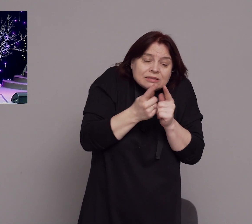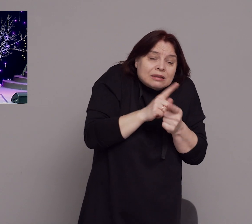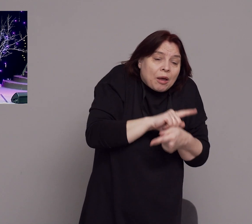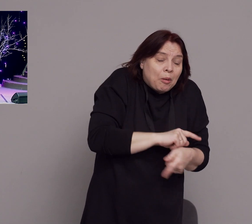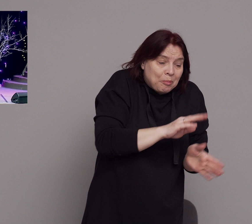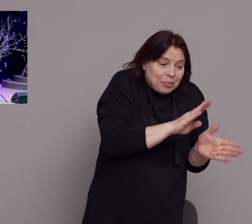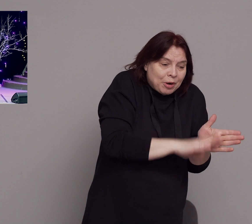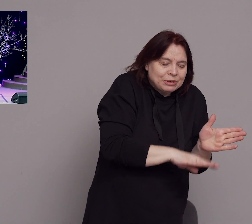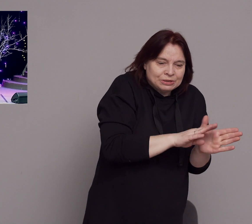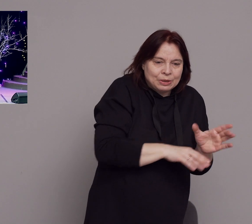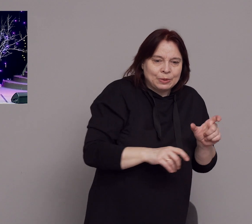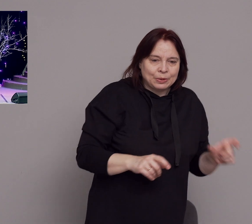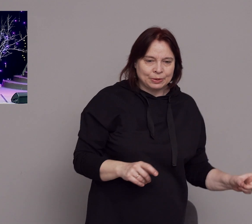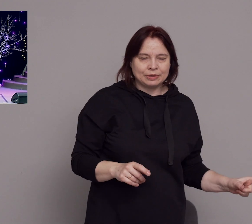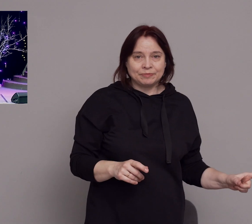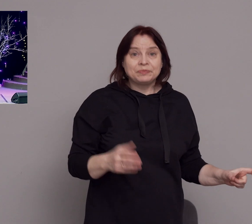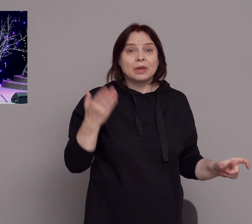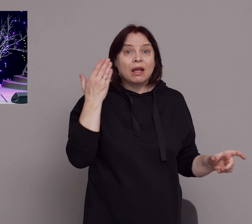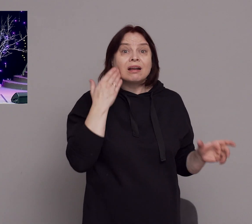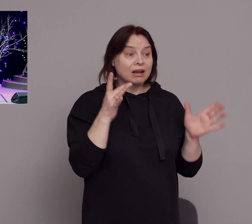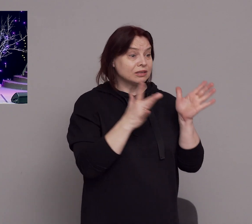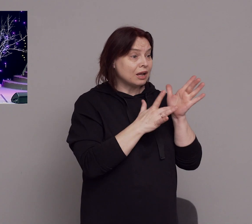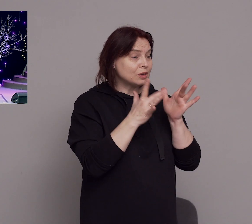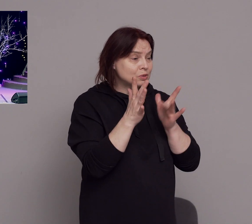ноги были довольно грязные. Это не были чистые ноги.